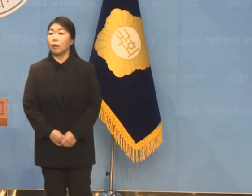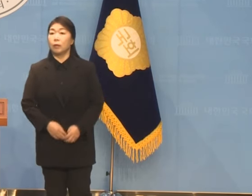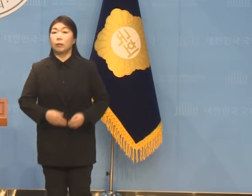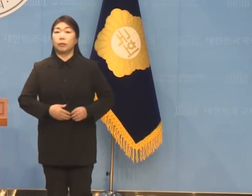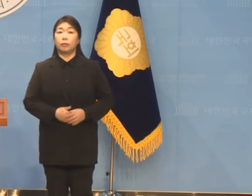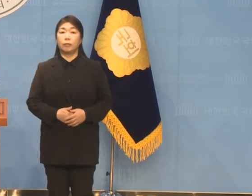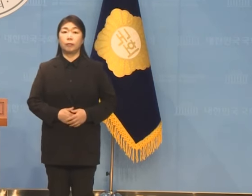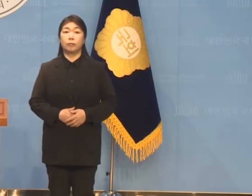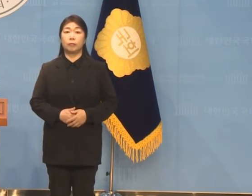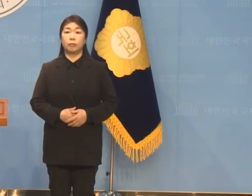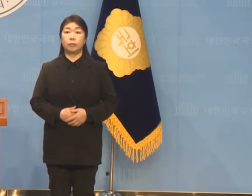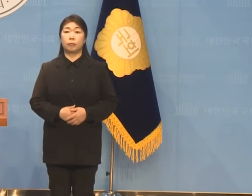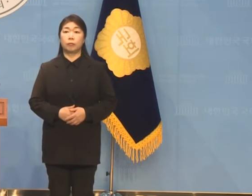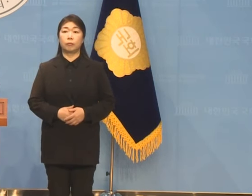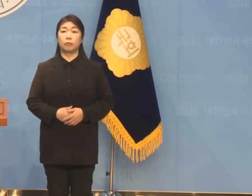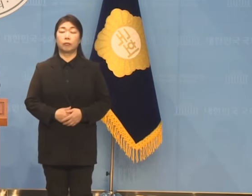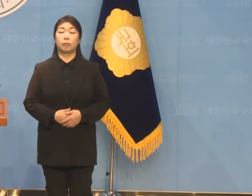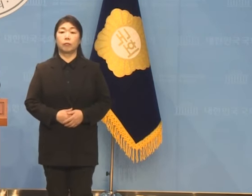이렇게